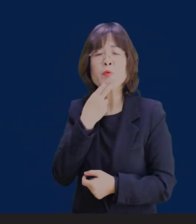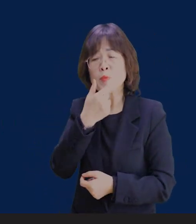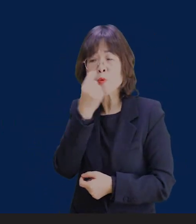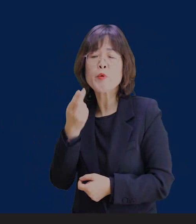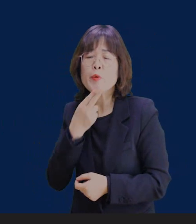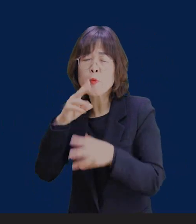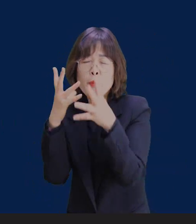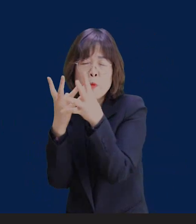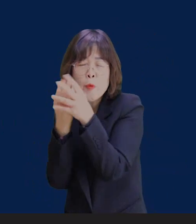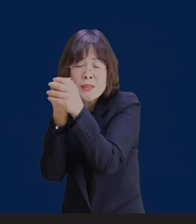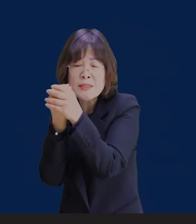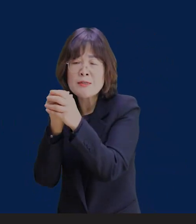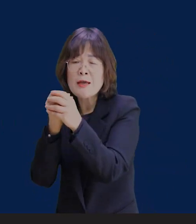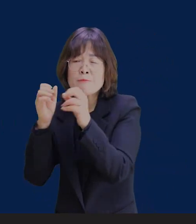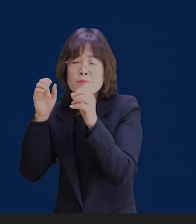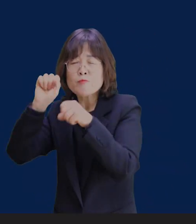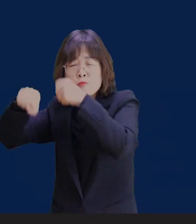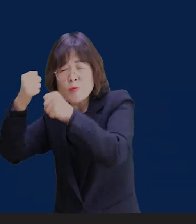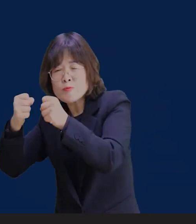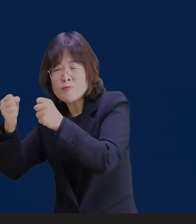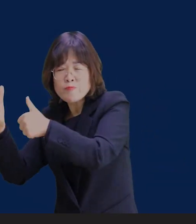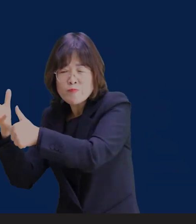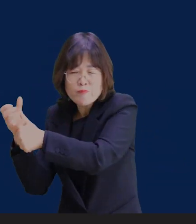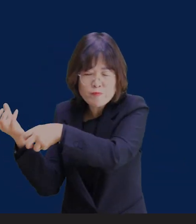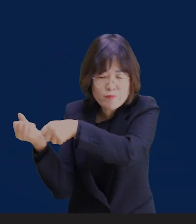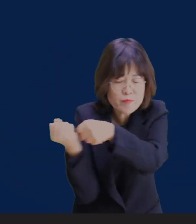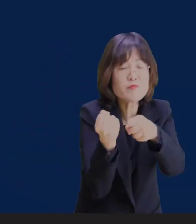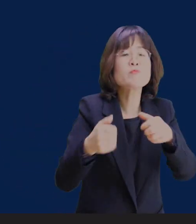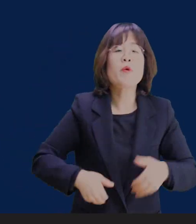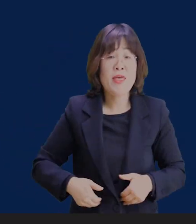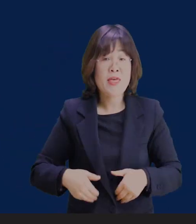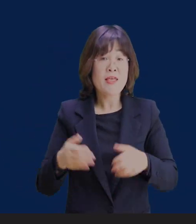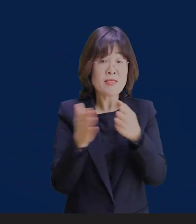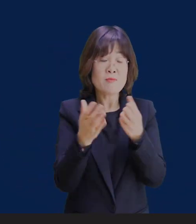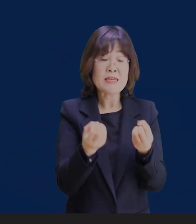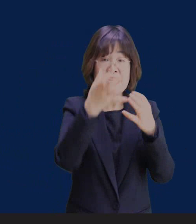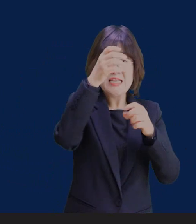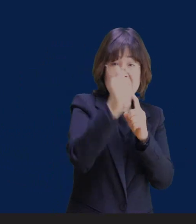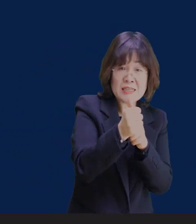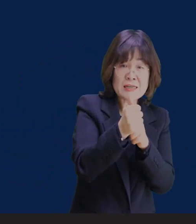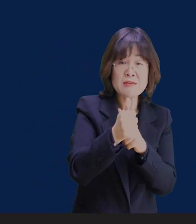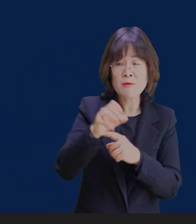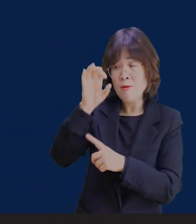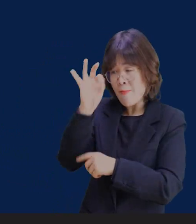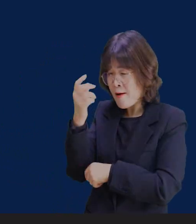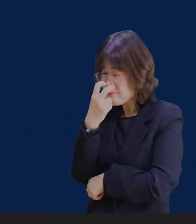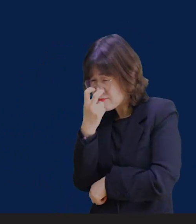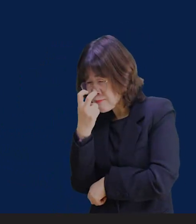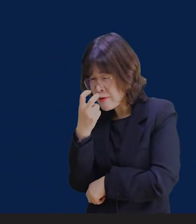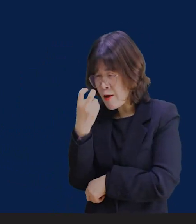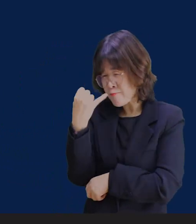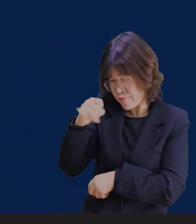합당하다 명시하고 있기 때문에 제사장이 부적합 판단을 내리면 그 짐승을 도로 가져가야만